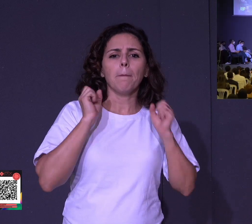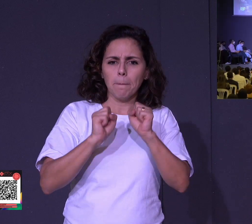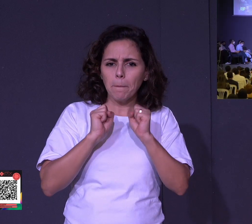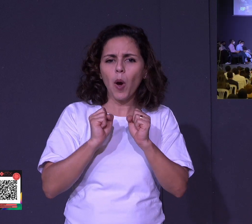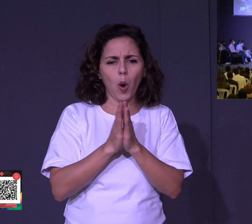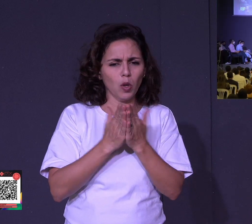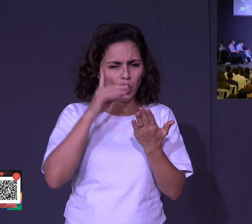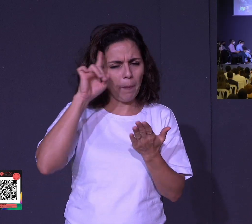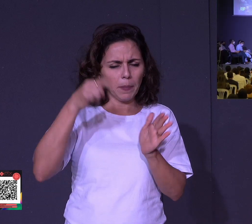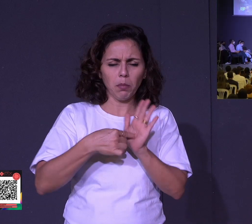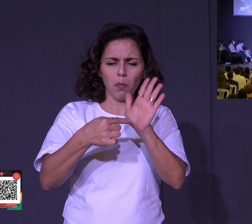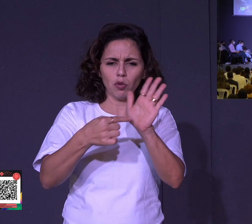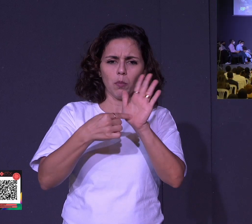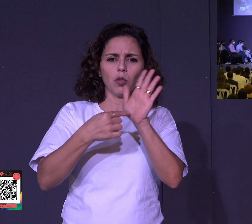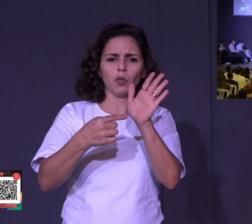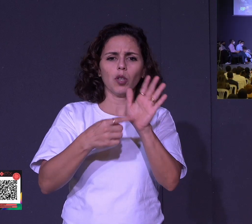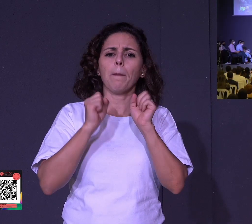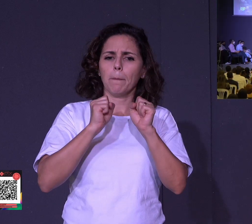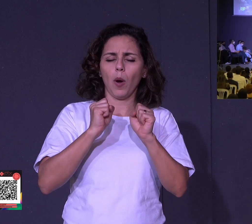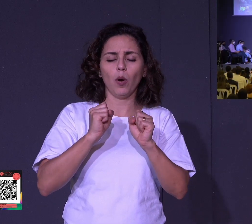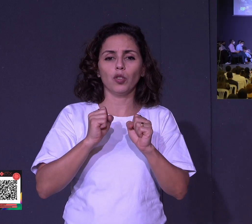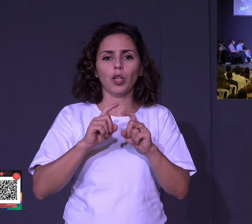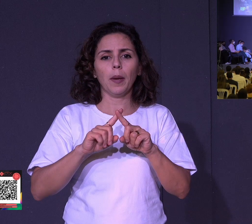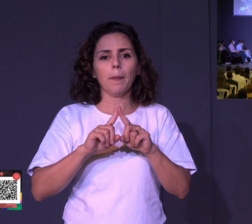Estamos rodeados de uma tão grande nuvem de testemunhas.